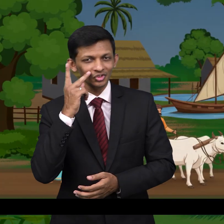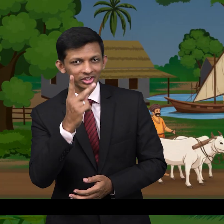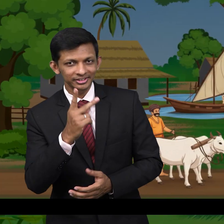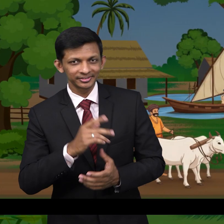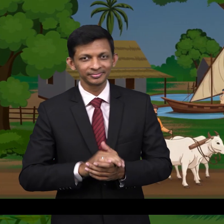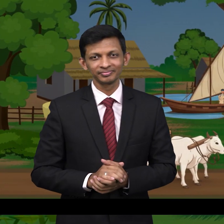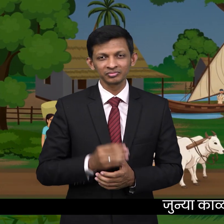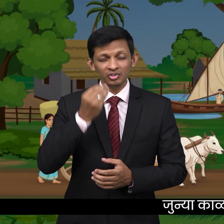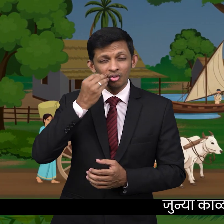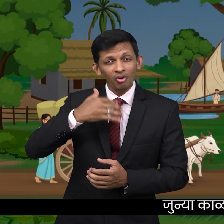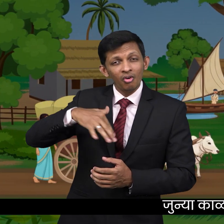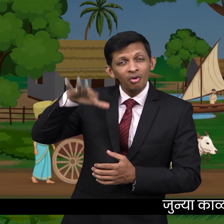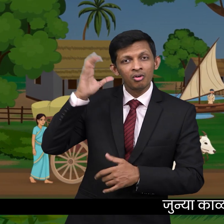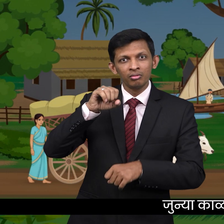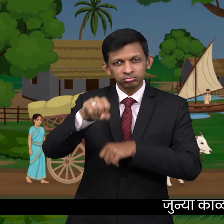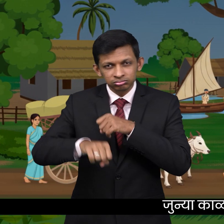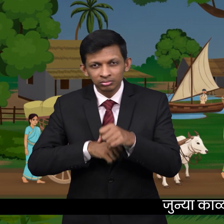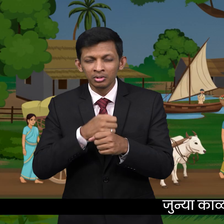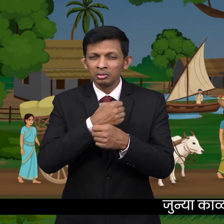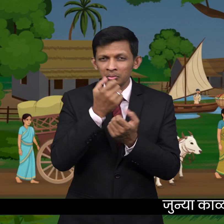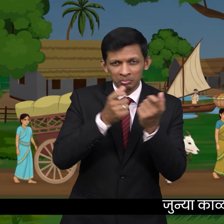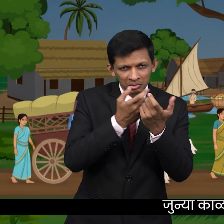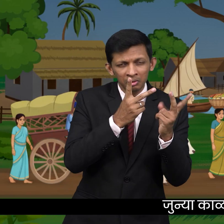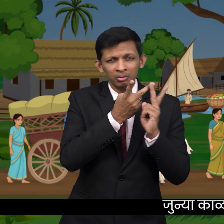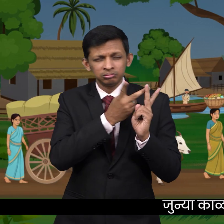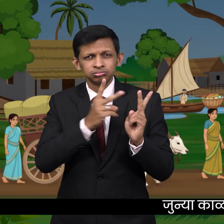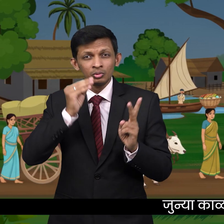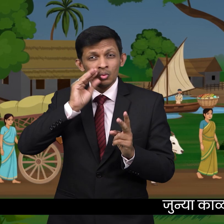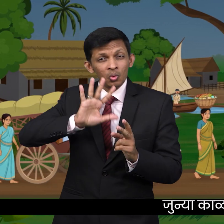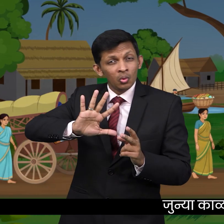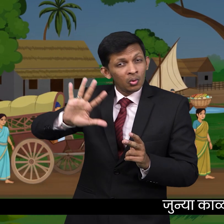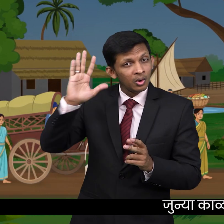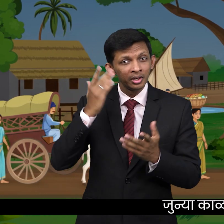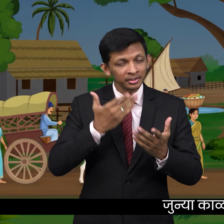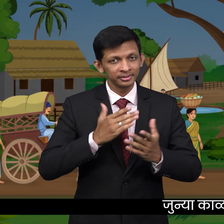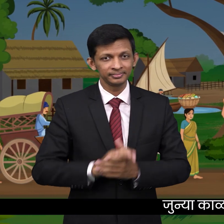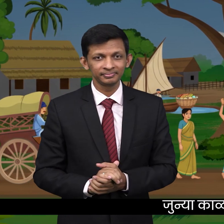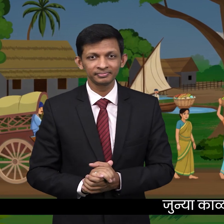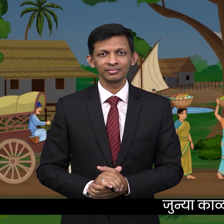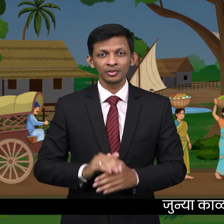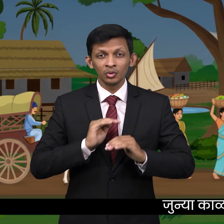चला पाहूया जुन्या काळातील वाहतुकीच्या पद्धती.